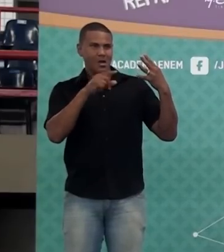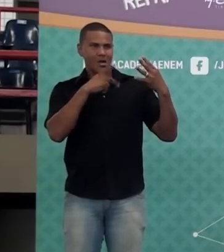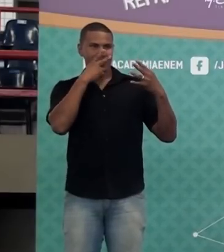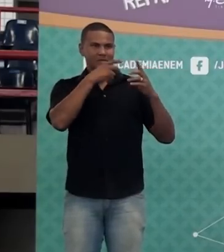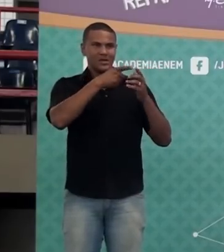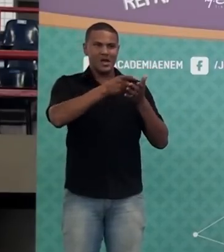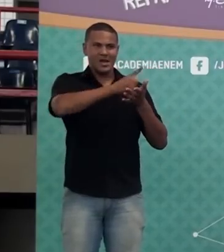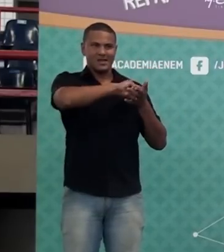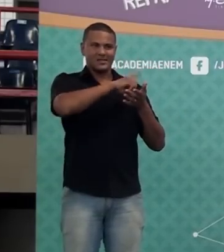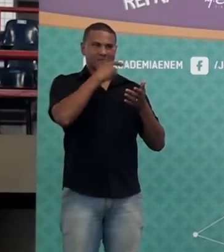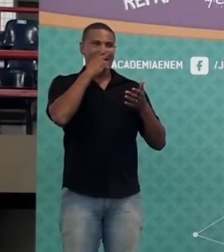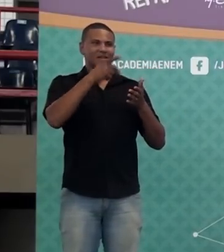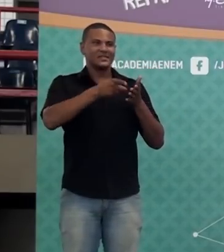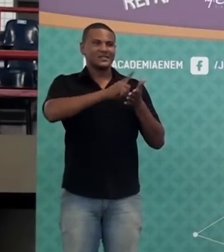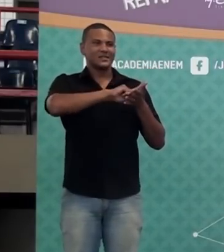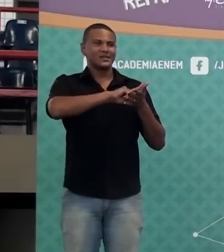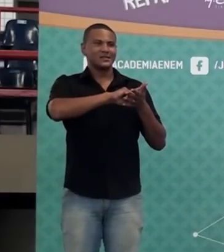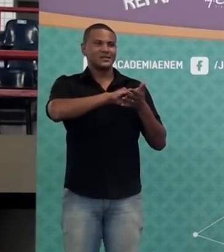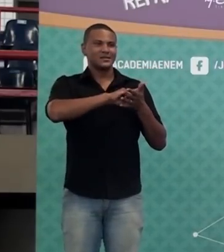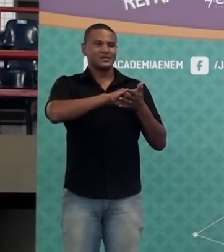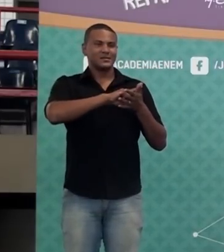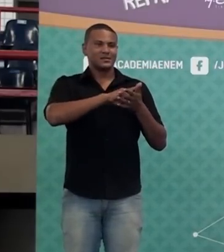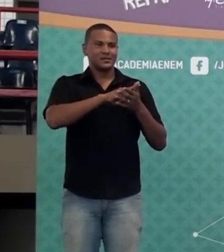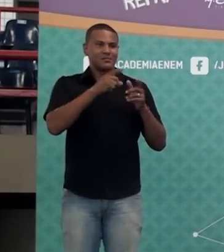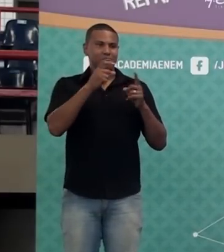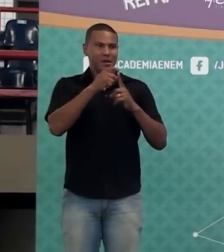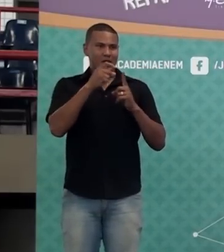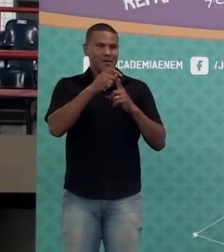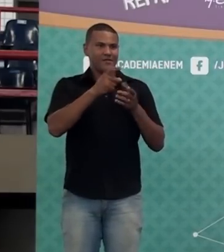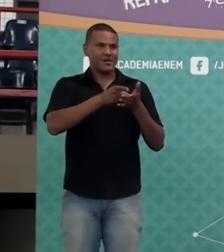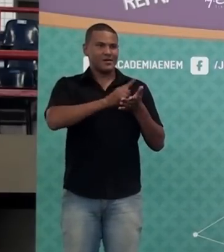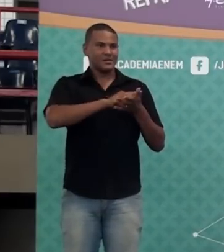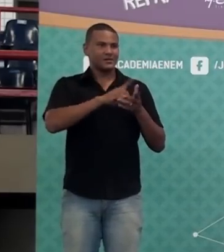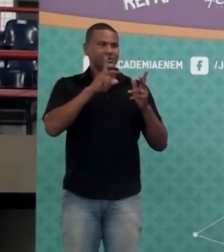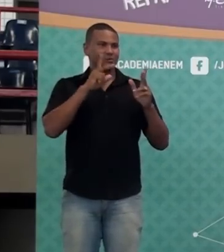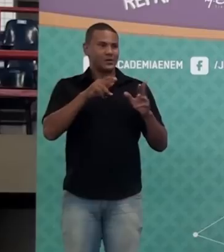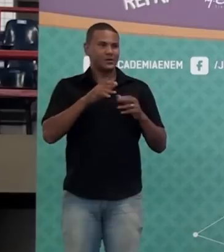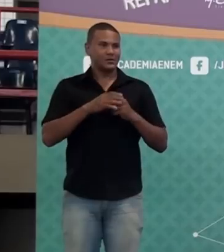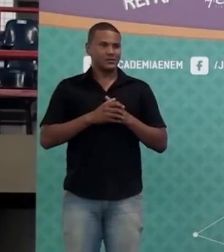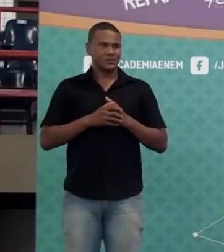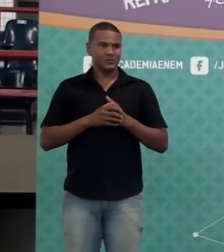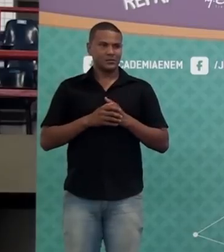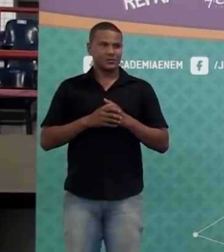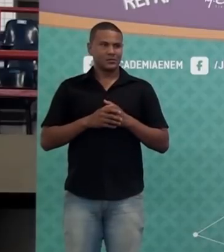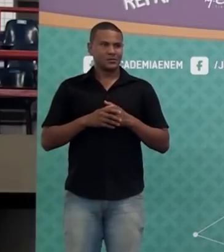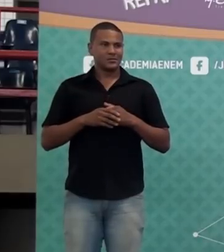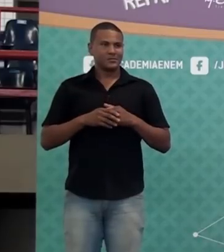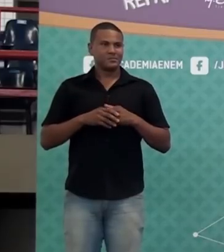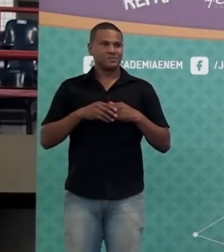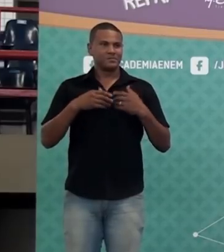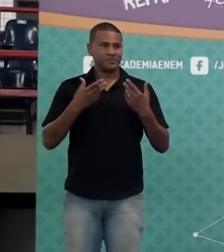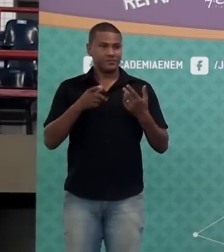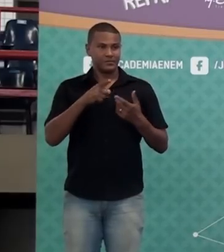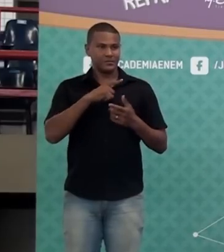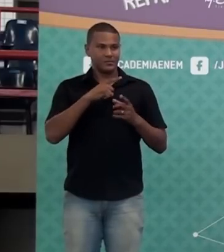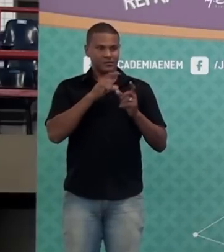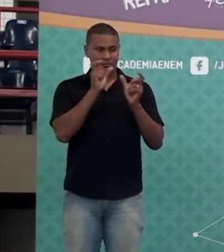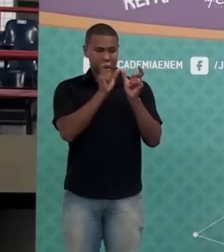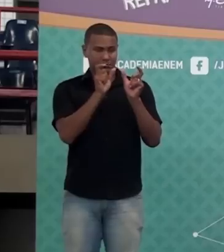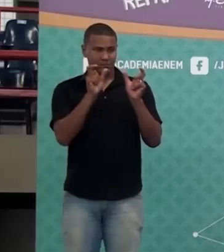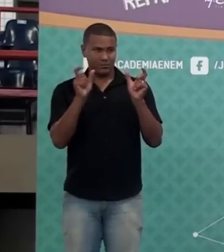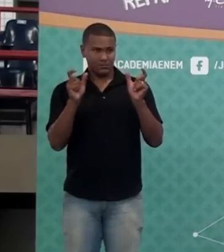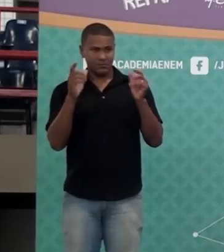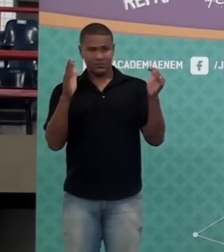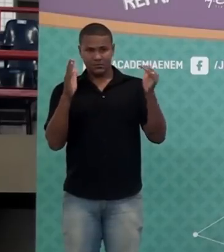às 4 anteriores que eu citei. Todas são paroxítonas, a sílaba forte é a penúltima, e